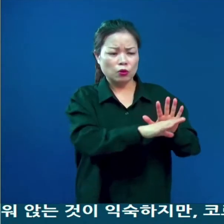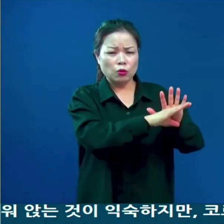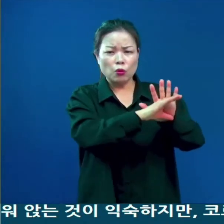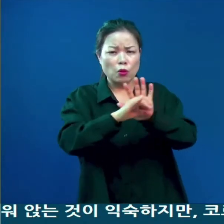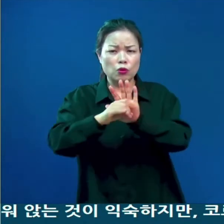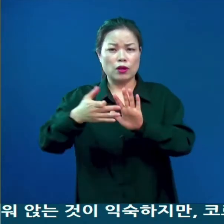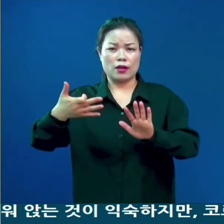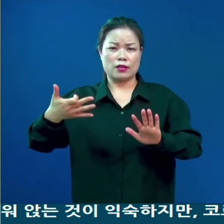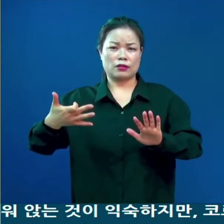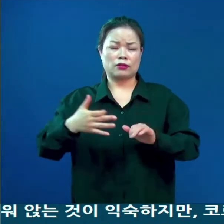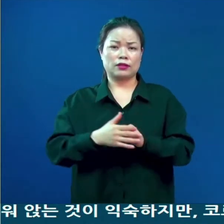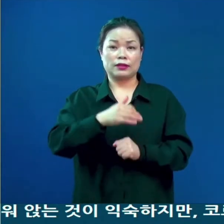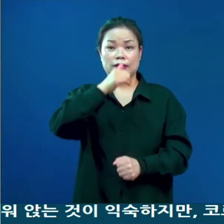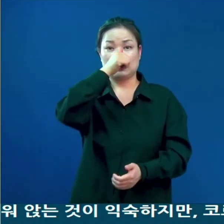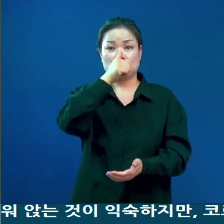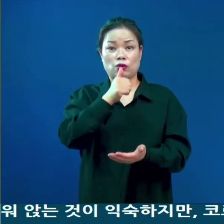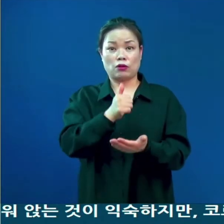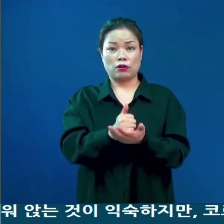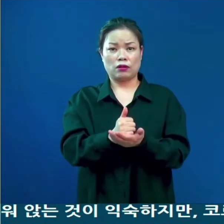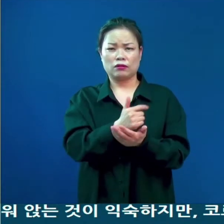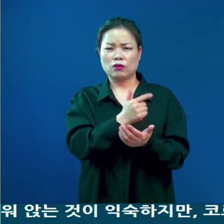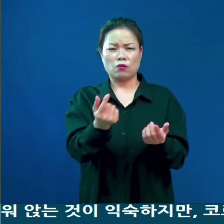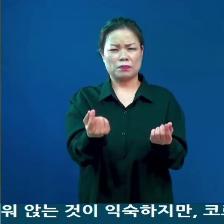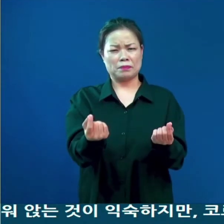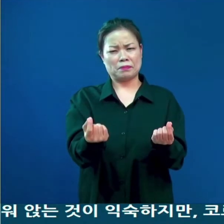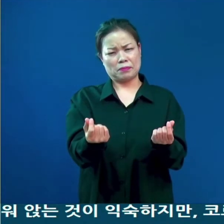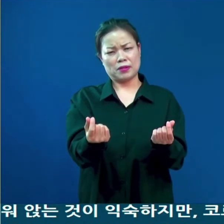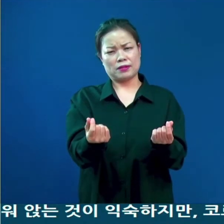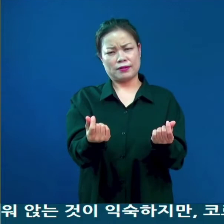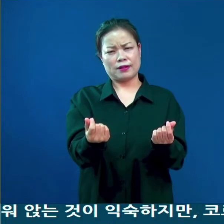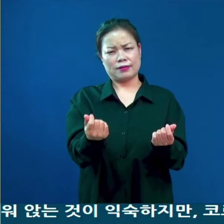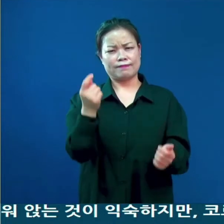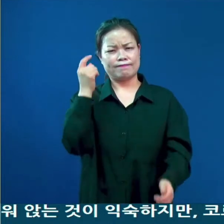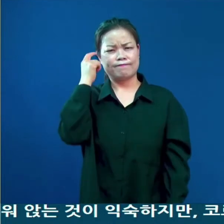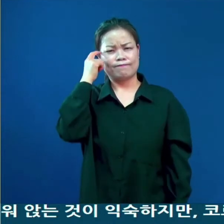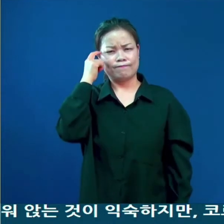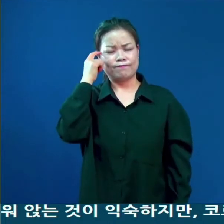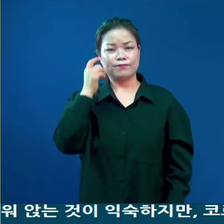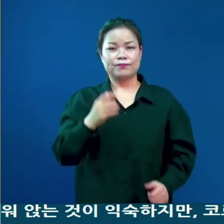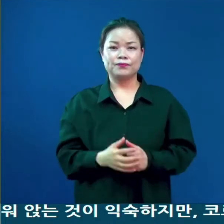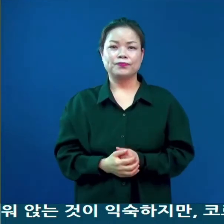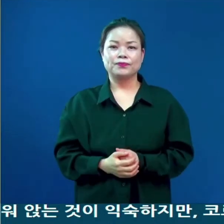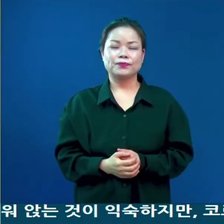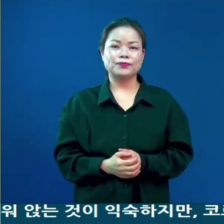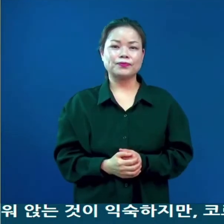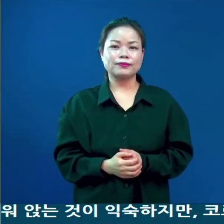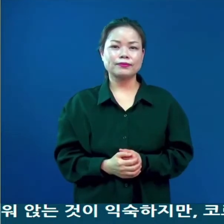것이 죄와 너무 비슷하다라는 생각을 가지게 되었습니다.